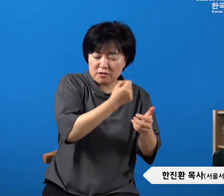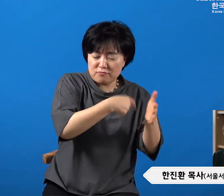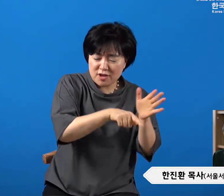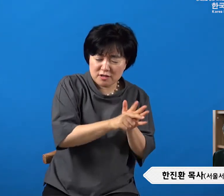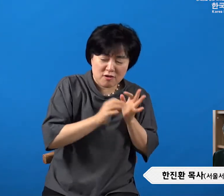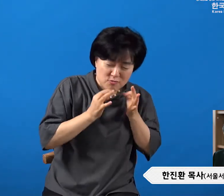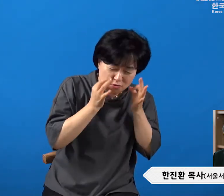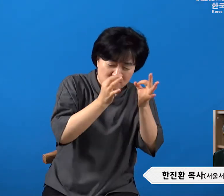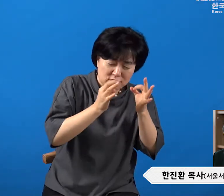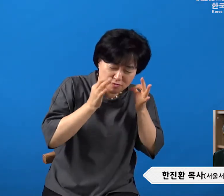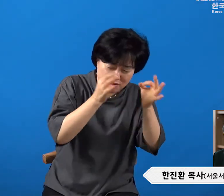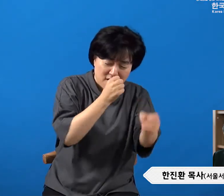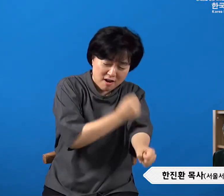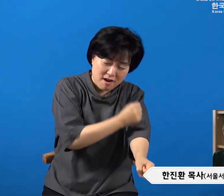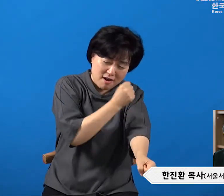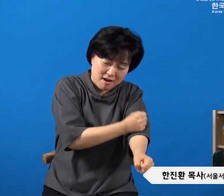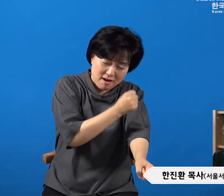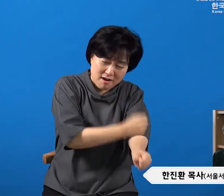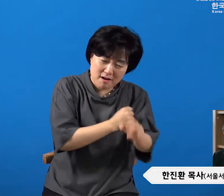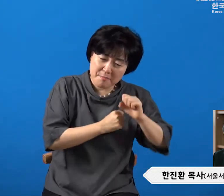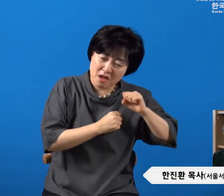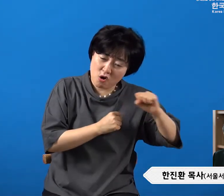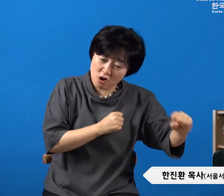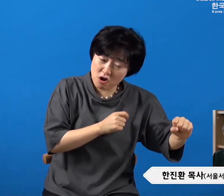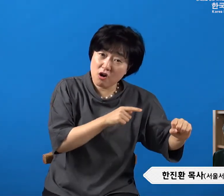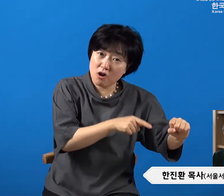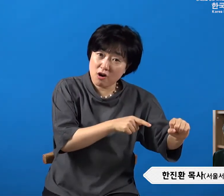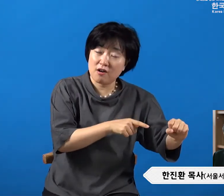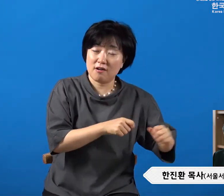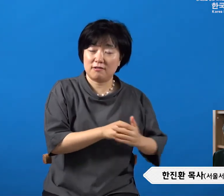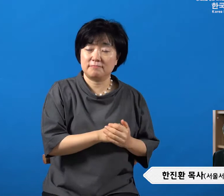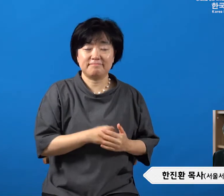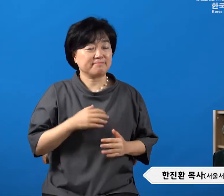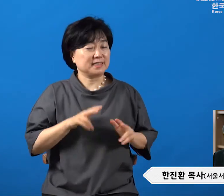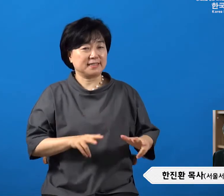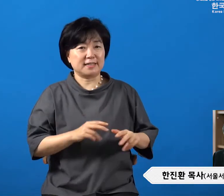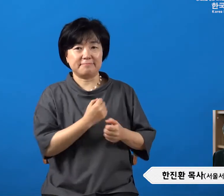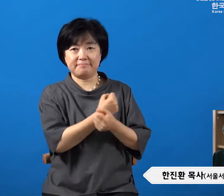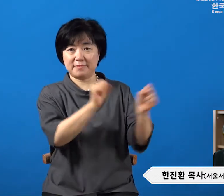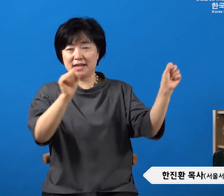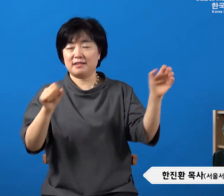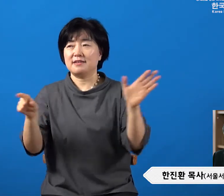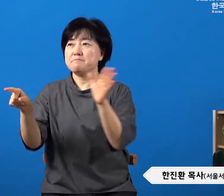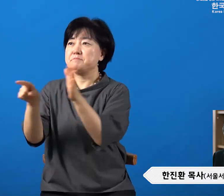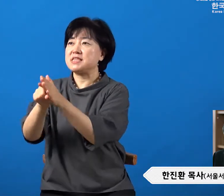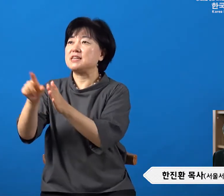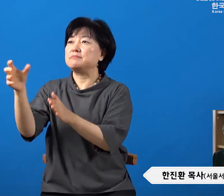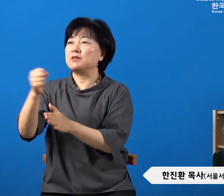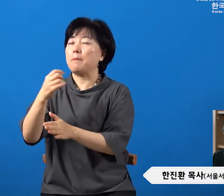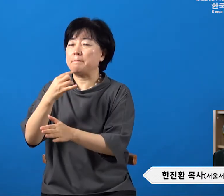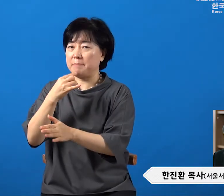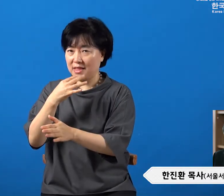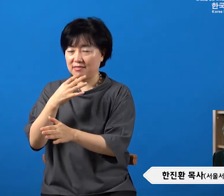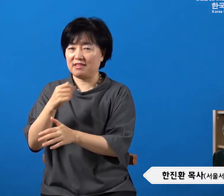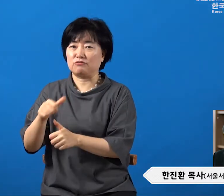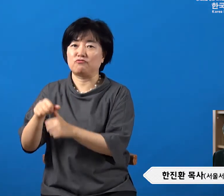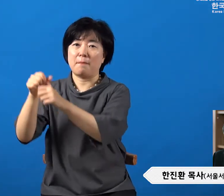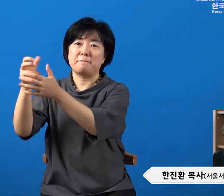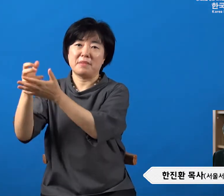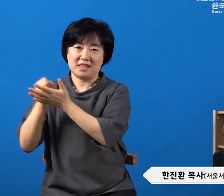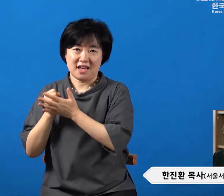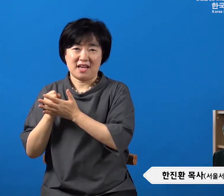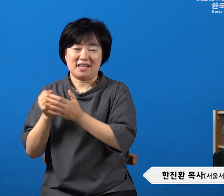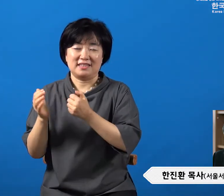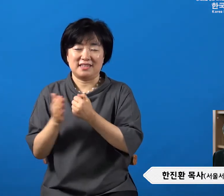얻으려고 하면 율법의 속박에 매일 수밖에 없지만은 우리는 믿음으로 구원 얻는 사람들이기 때문에